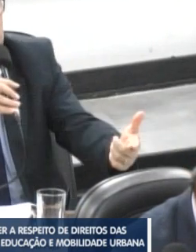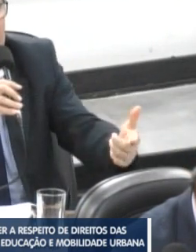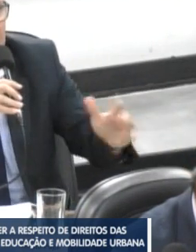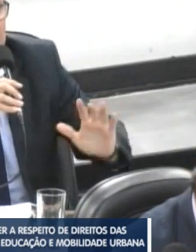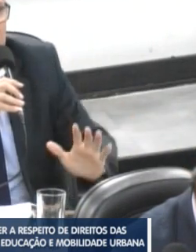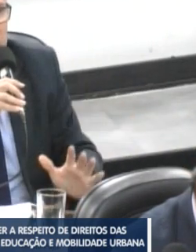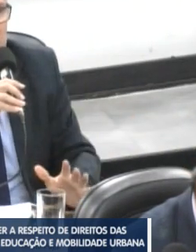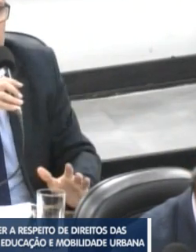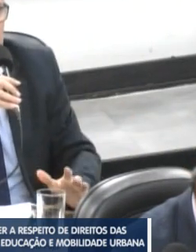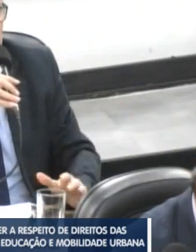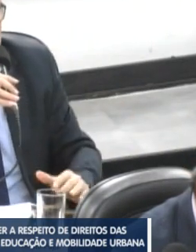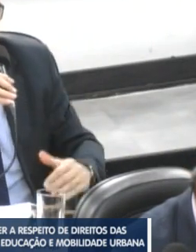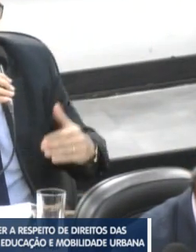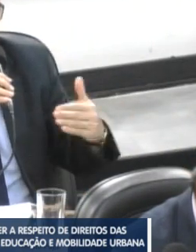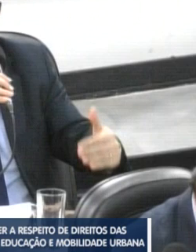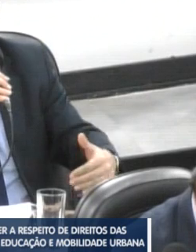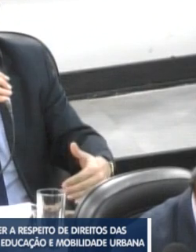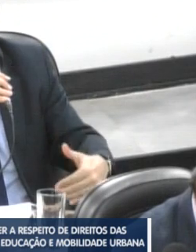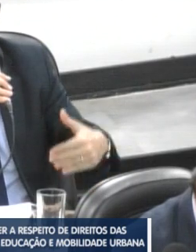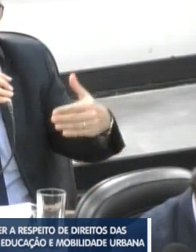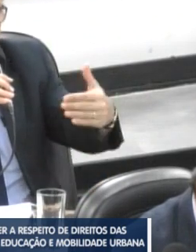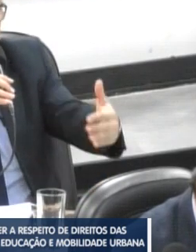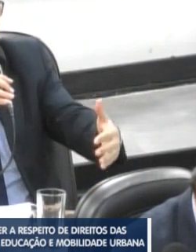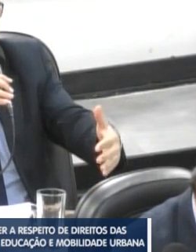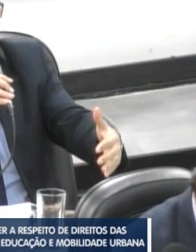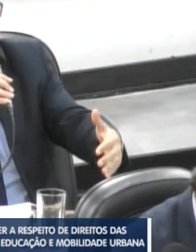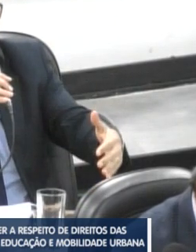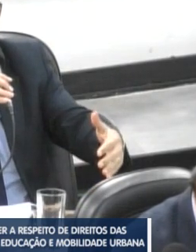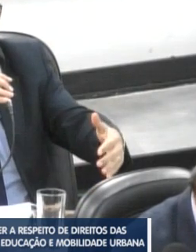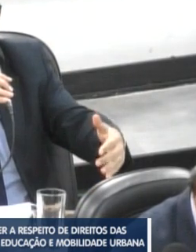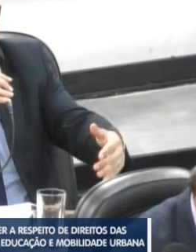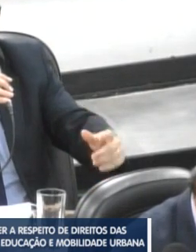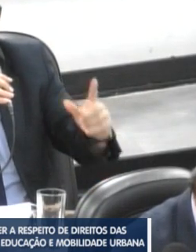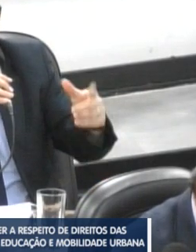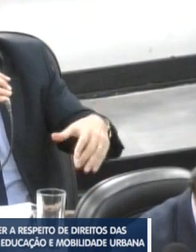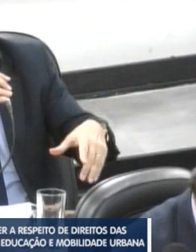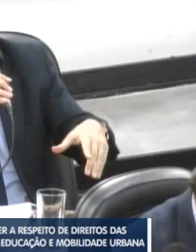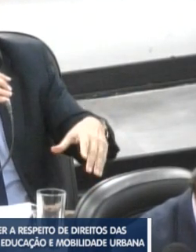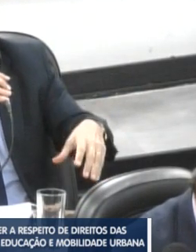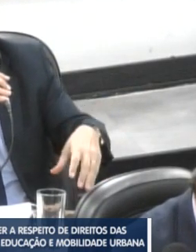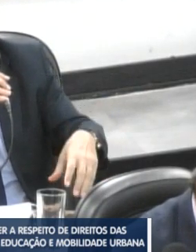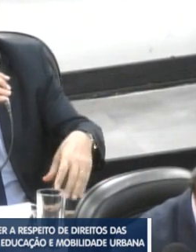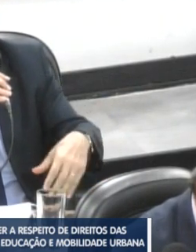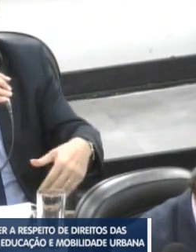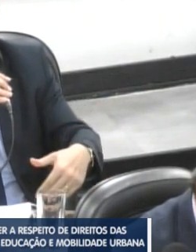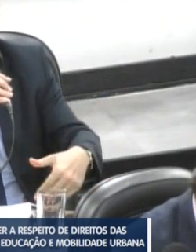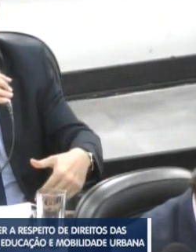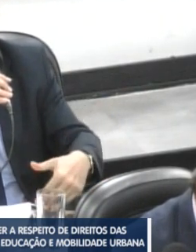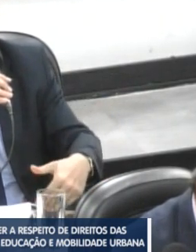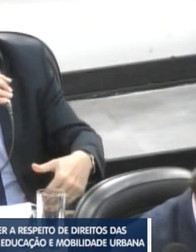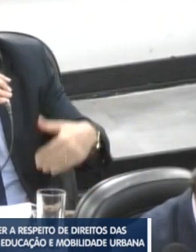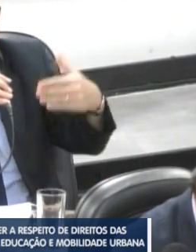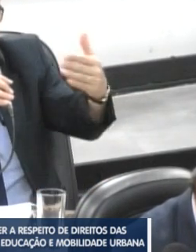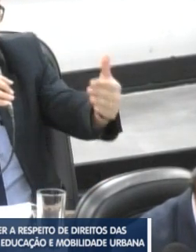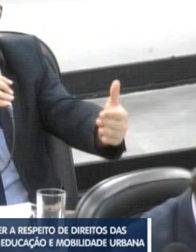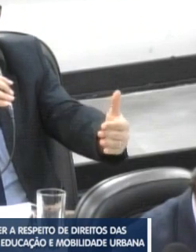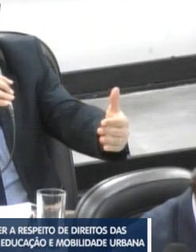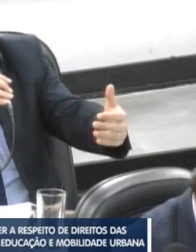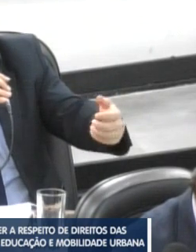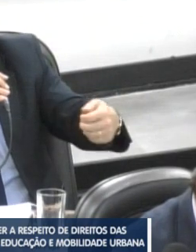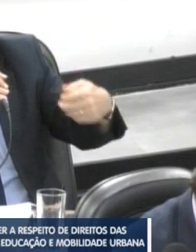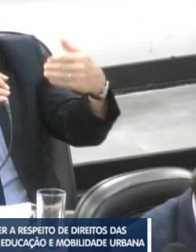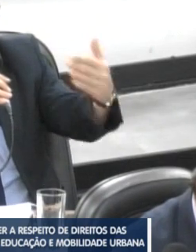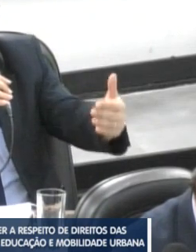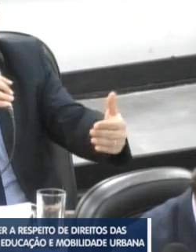a ajudar, não fazer bullying. Então eu acho que a nossa cidade precisa avançar muito nisso. Nessa audiência pública que você citou, você sabe, eu